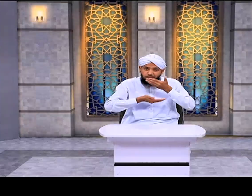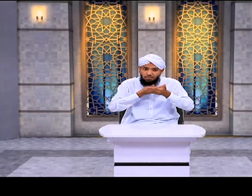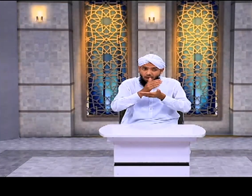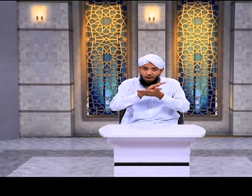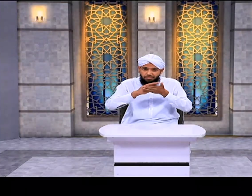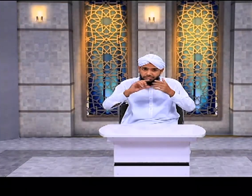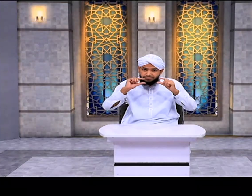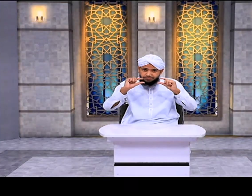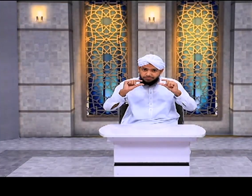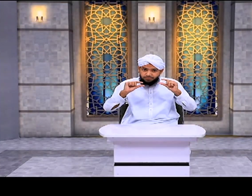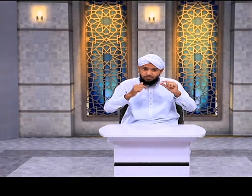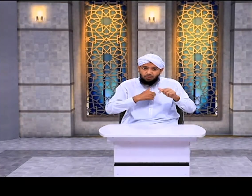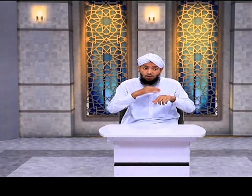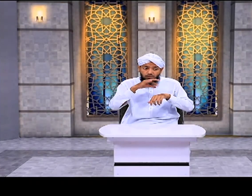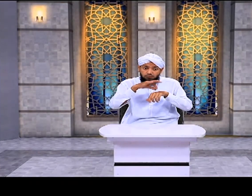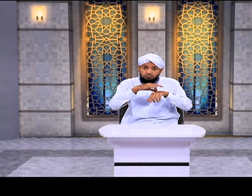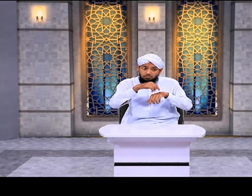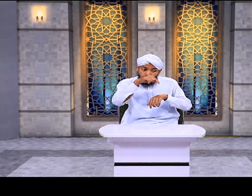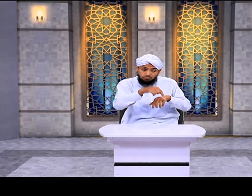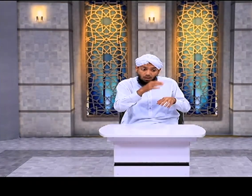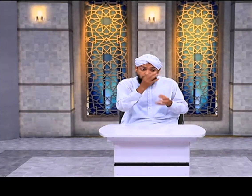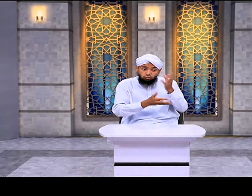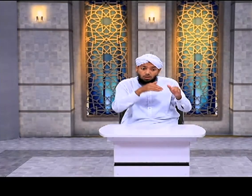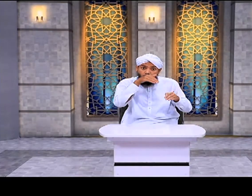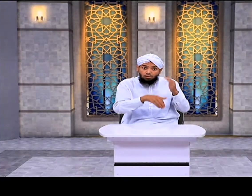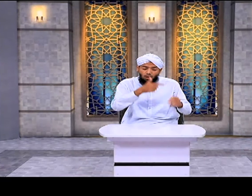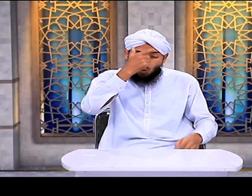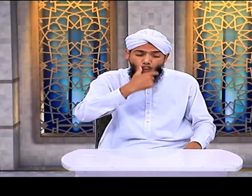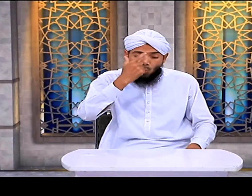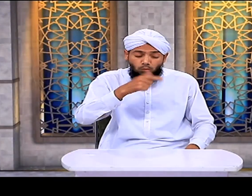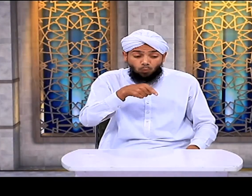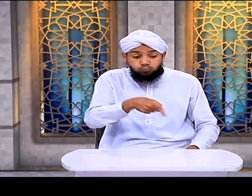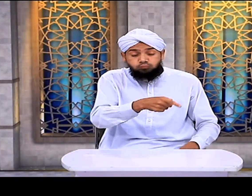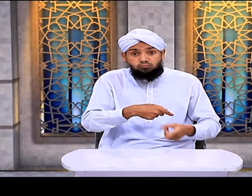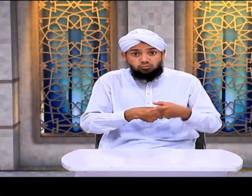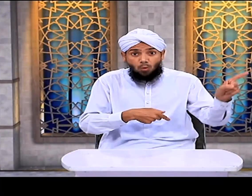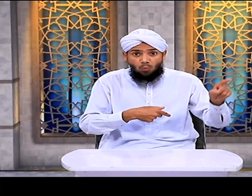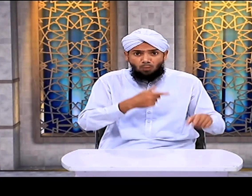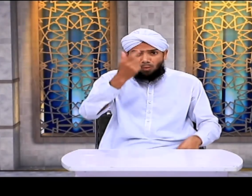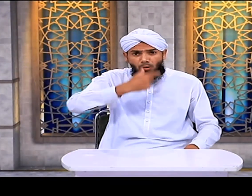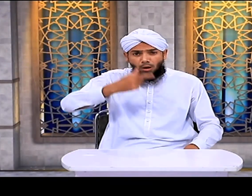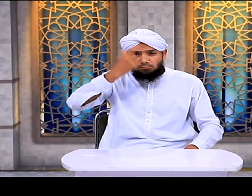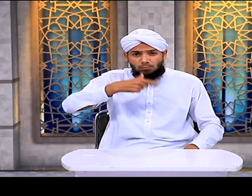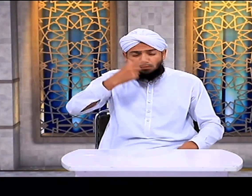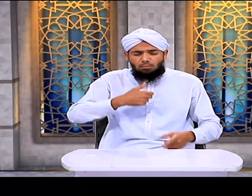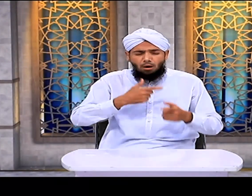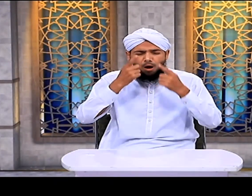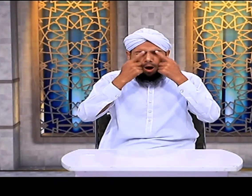فرمایا، اہل جہنم پر رونا مسلط کیا جائے گا، وہ روئیں گے یہاں تک کہ آنسو ختم ہو جائیں